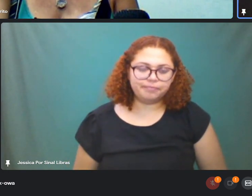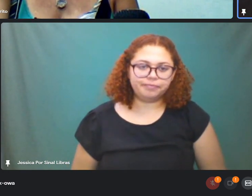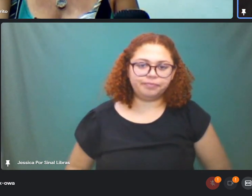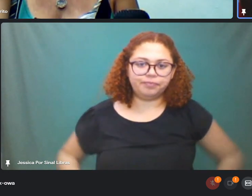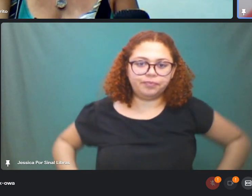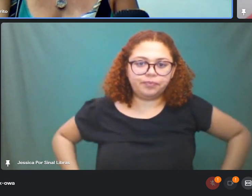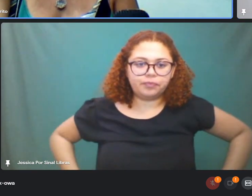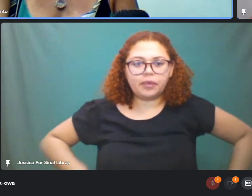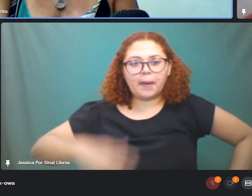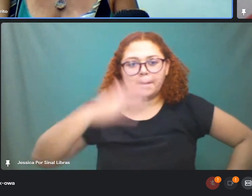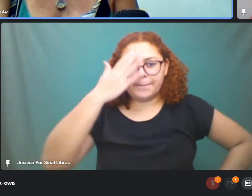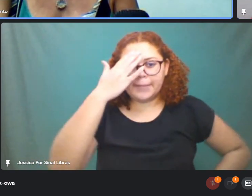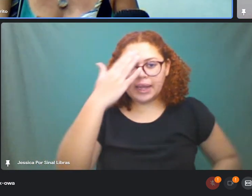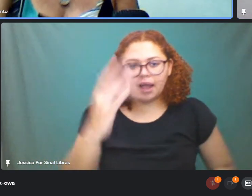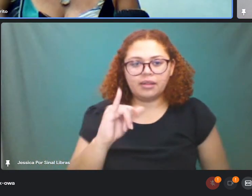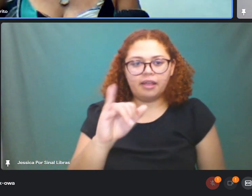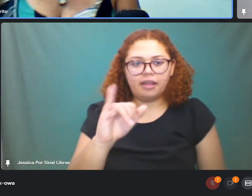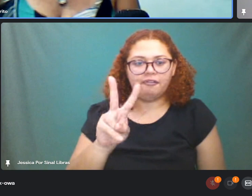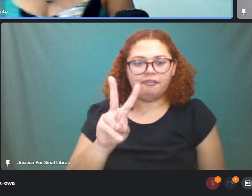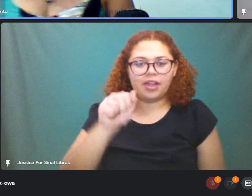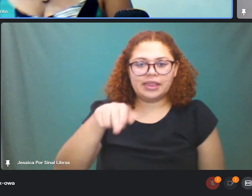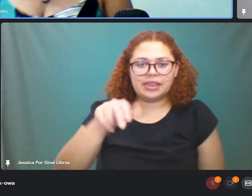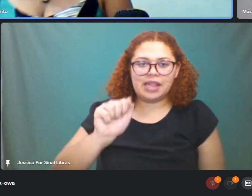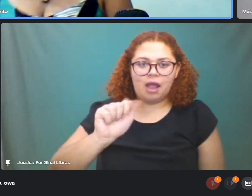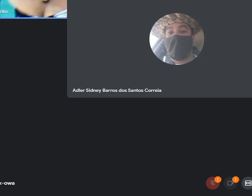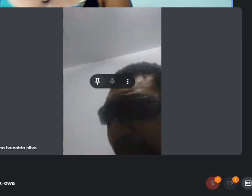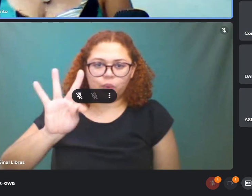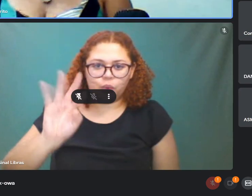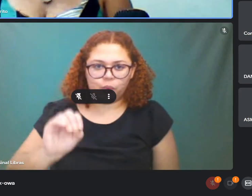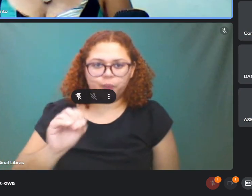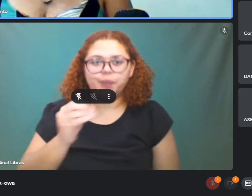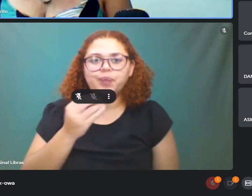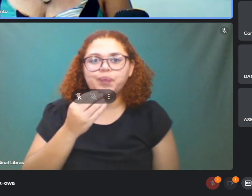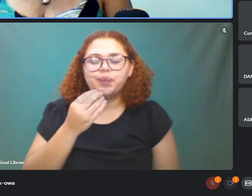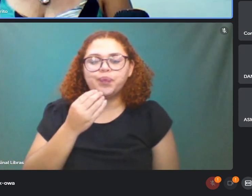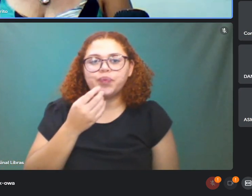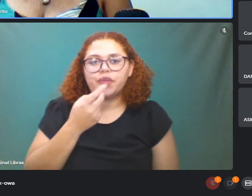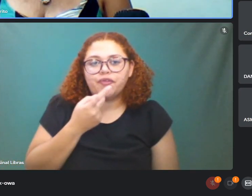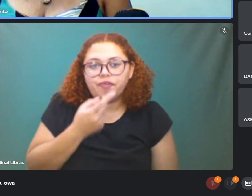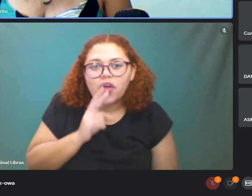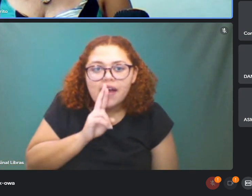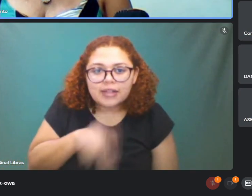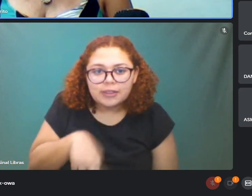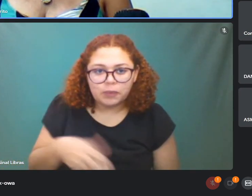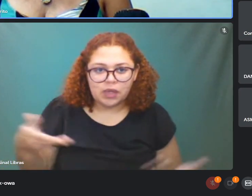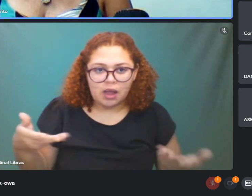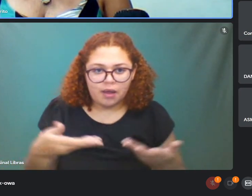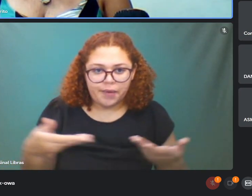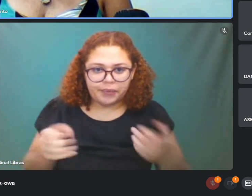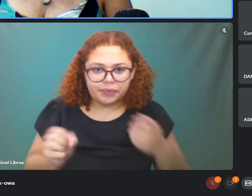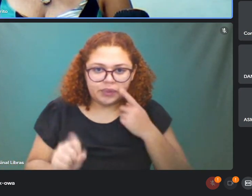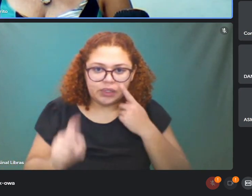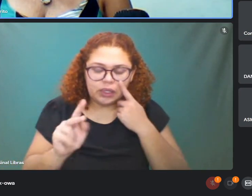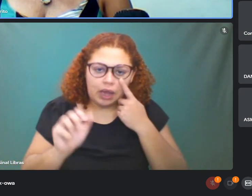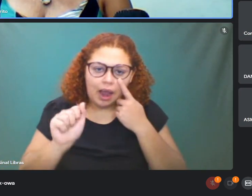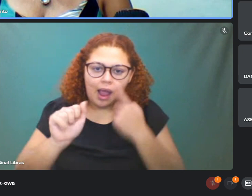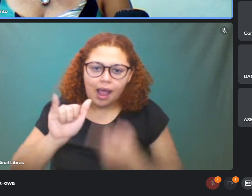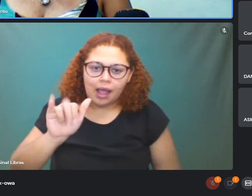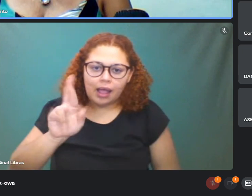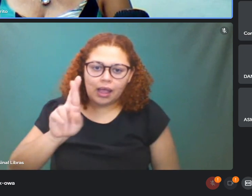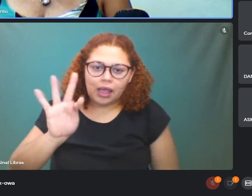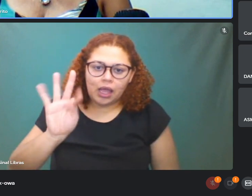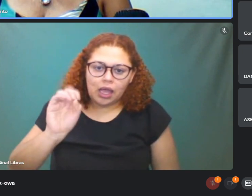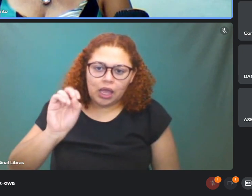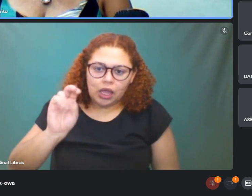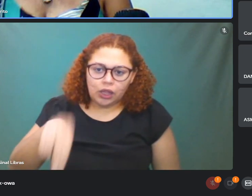Obrigada, Ivanaldo, vou responder agora. Ó, a gente vai responder esses três primeiro, certo? Aí o Ayrton levantou a mão, mas a Catarina aqui no